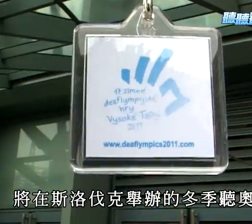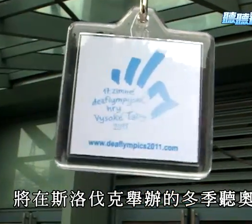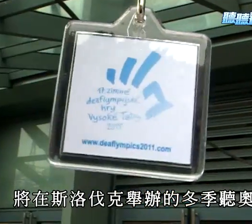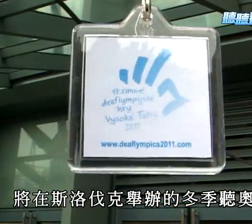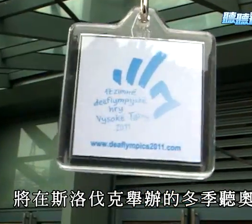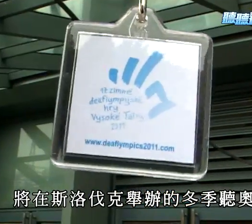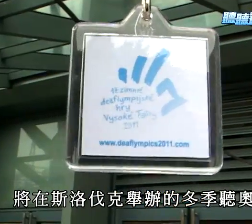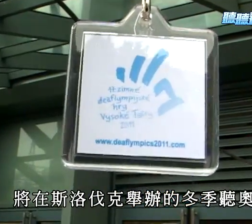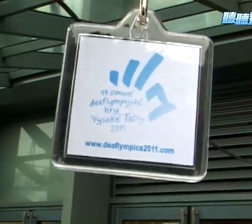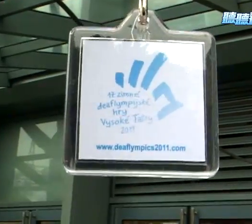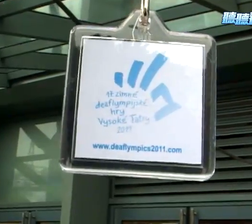季听奥。